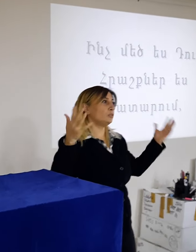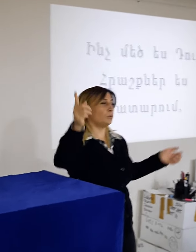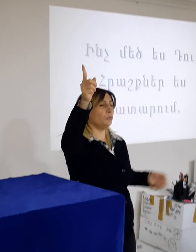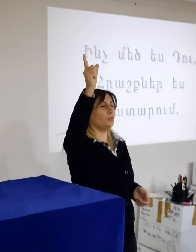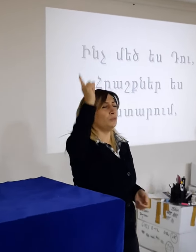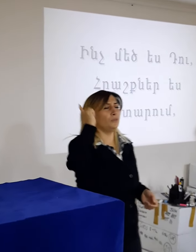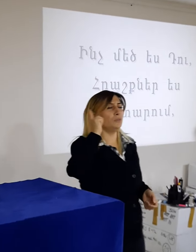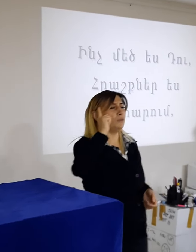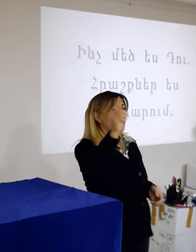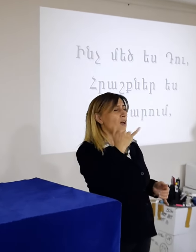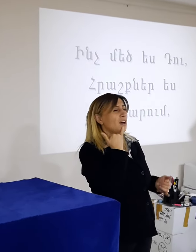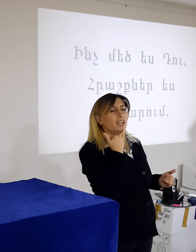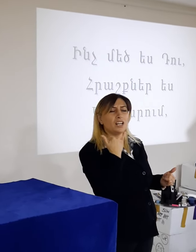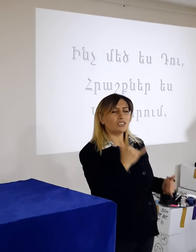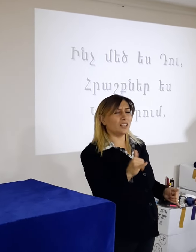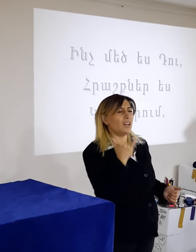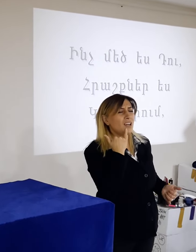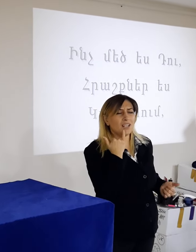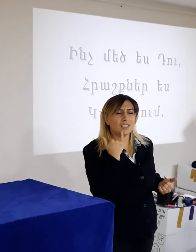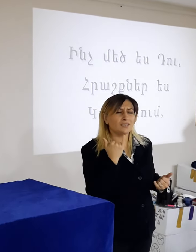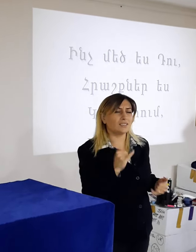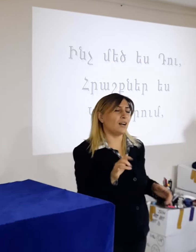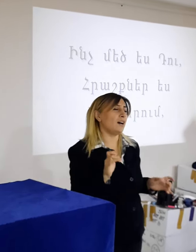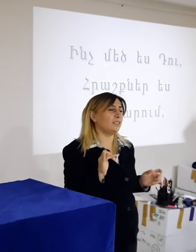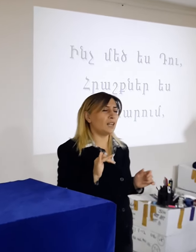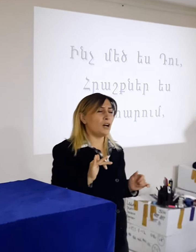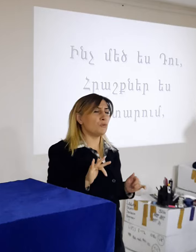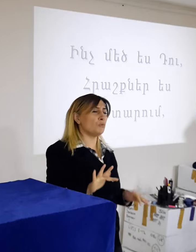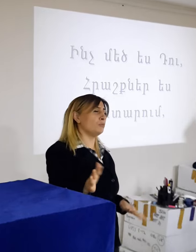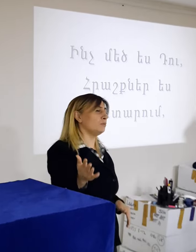է Ձուր, վերաշտեր ես